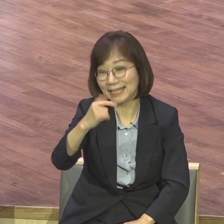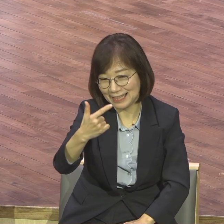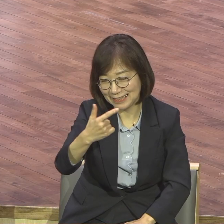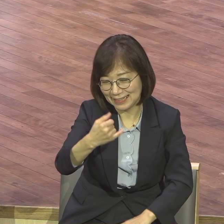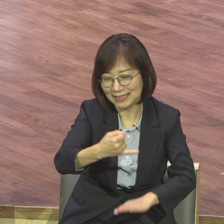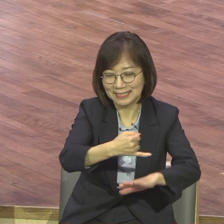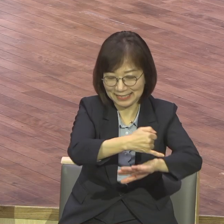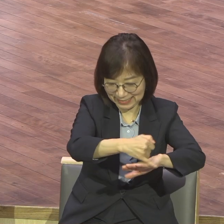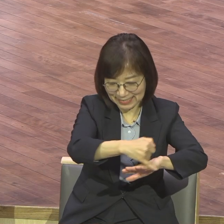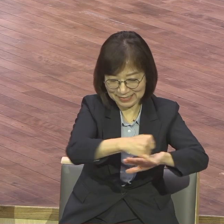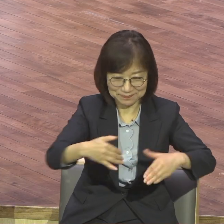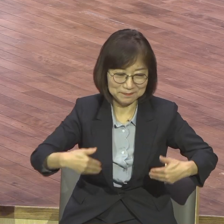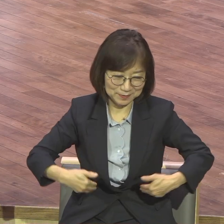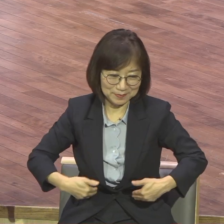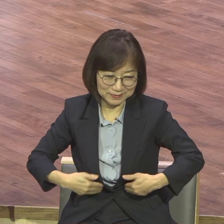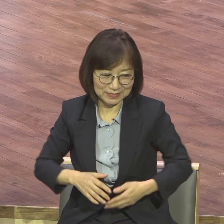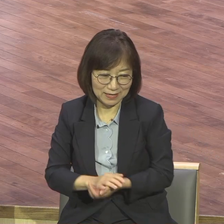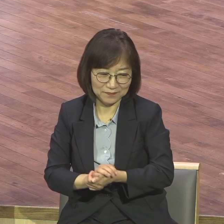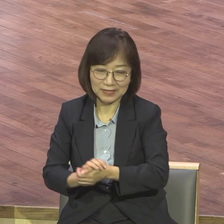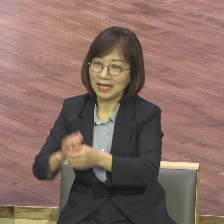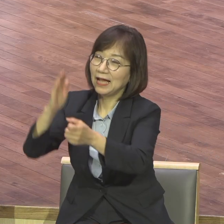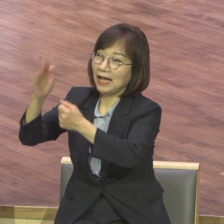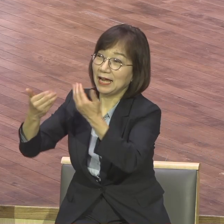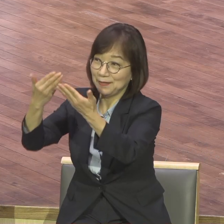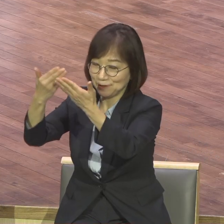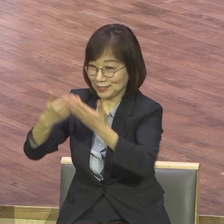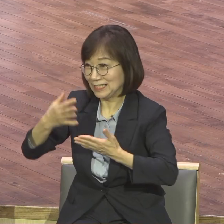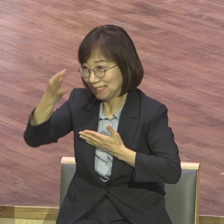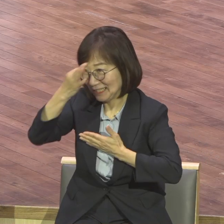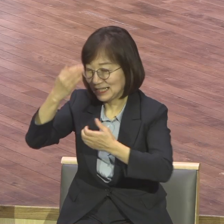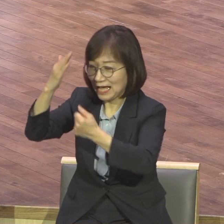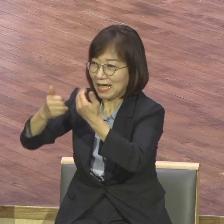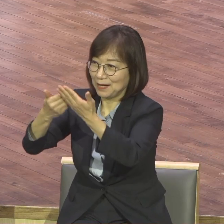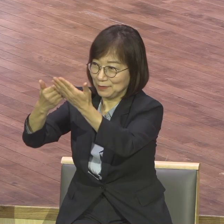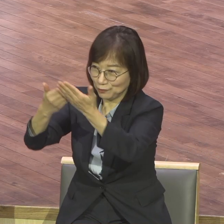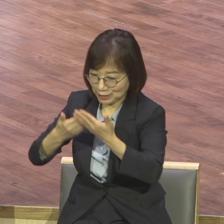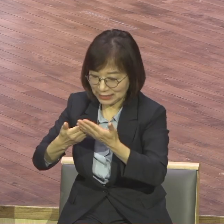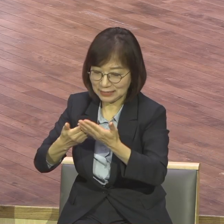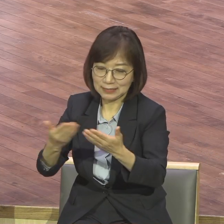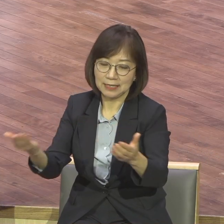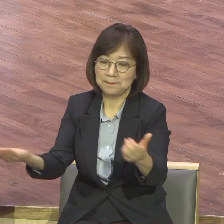이 헤븐리 미션을 실현해라.